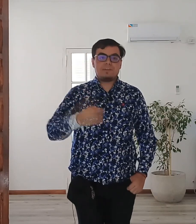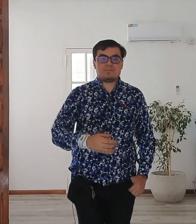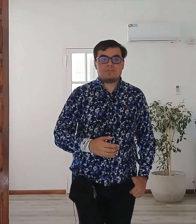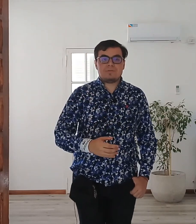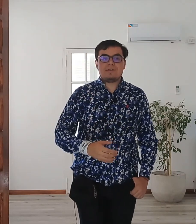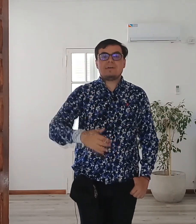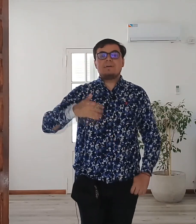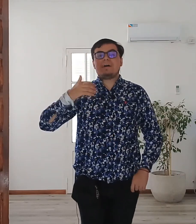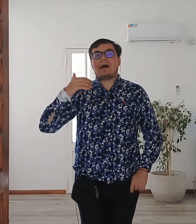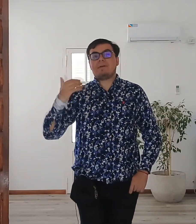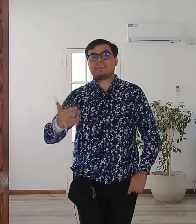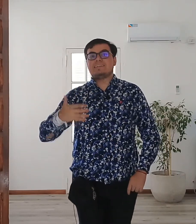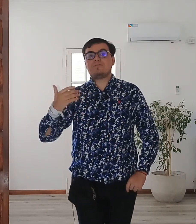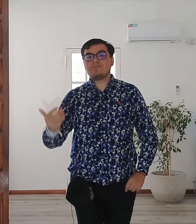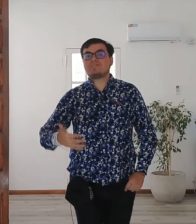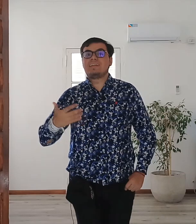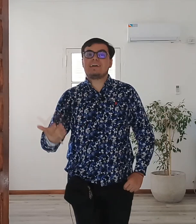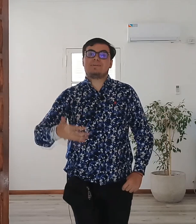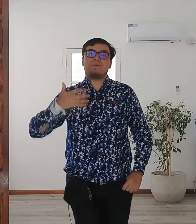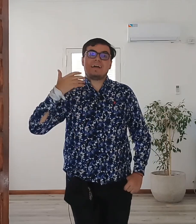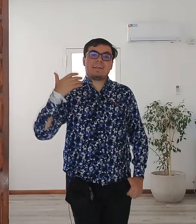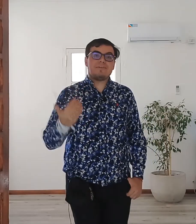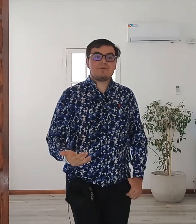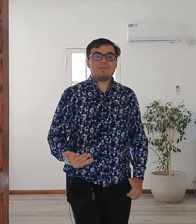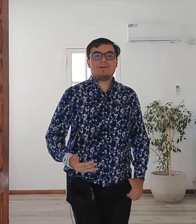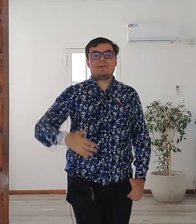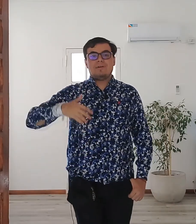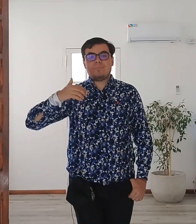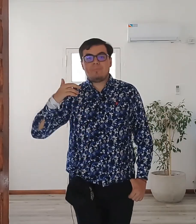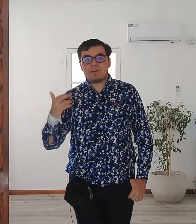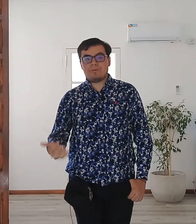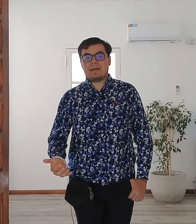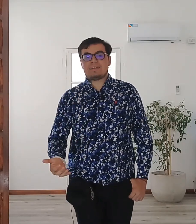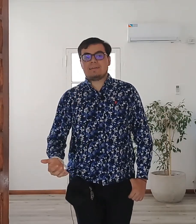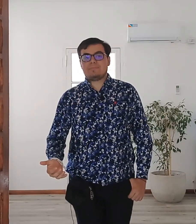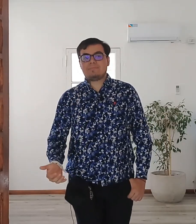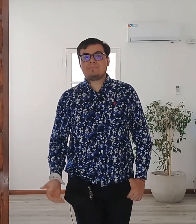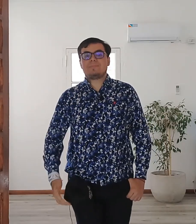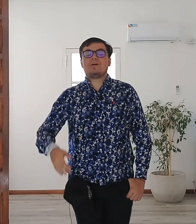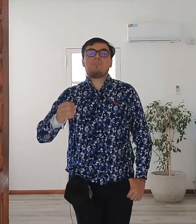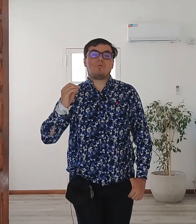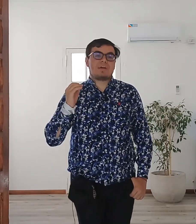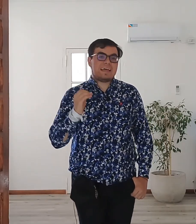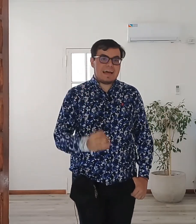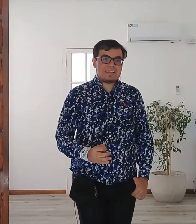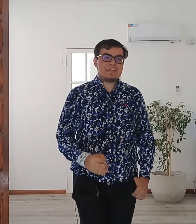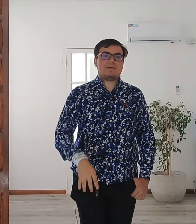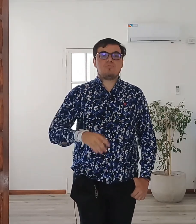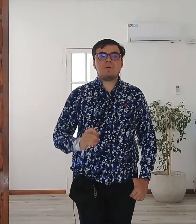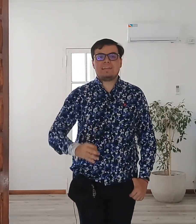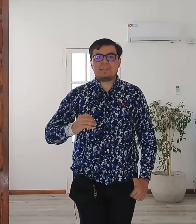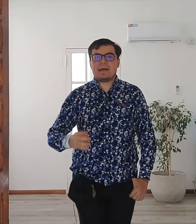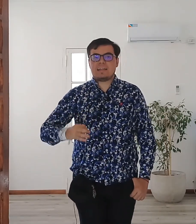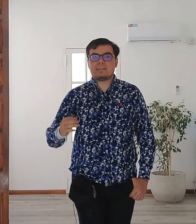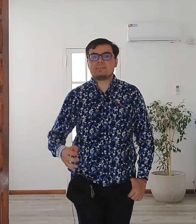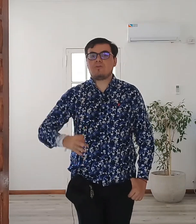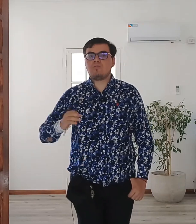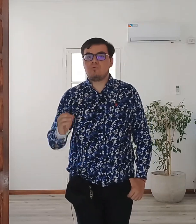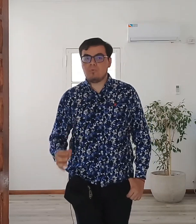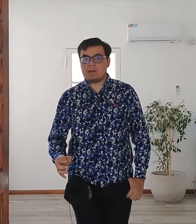dicho, a veces incluso se le da seguridad al creador, pero no al arte. porque el arte no está garantizado nunca.